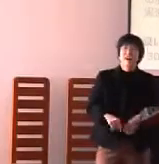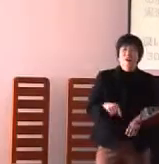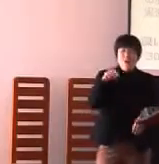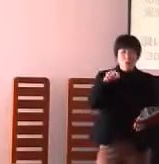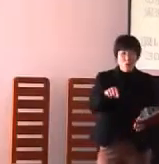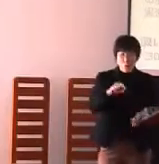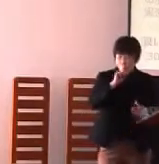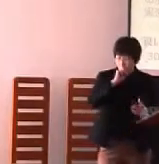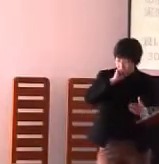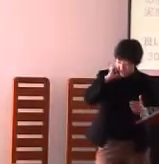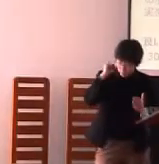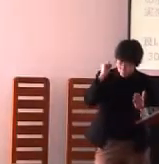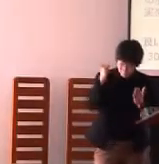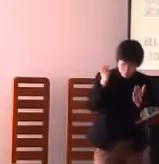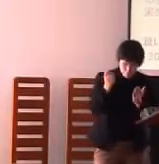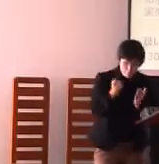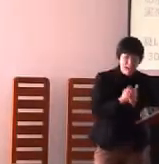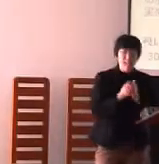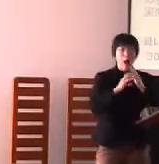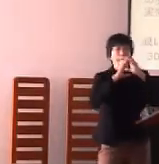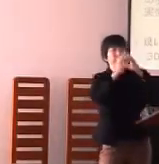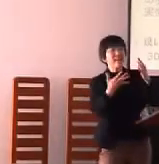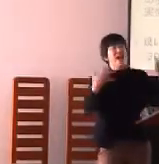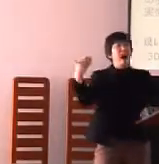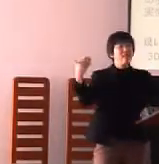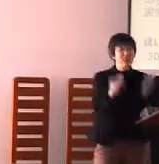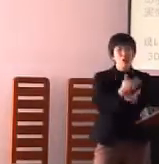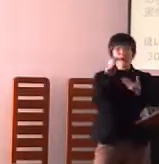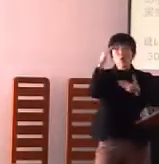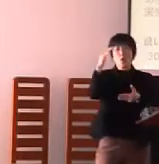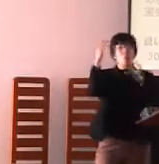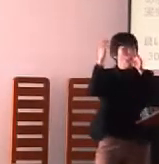となりますように信仰を持ってください。